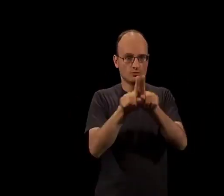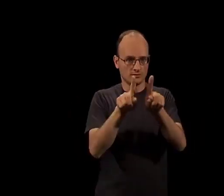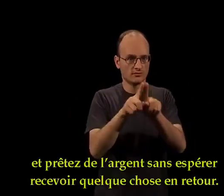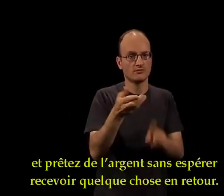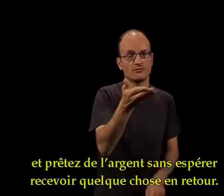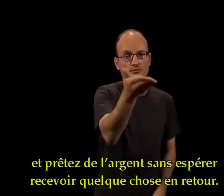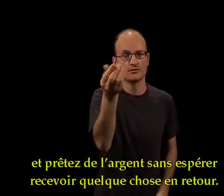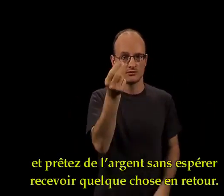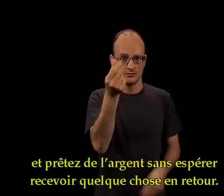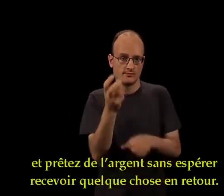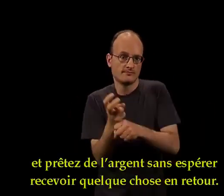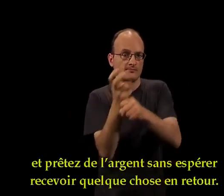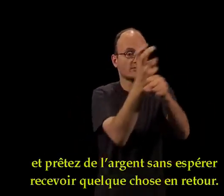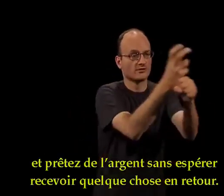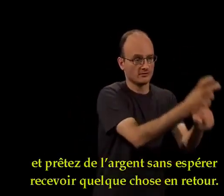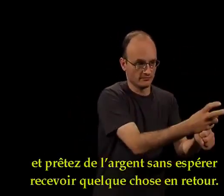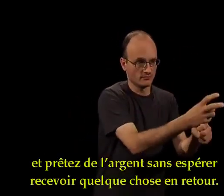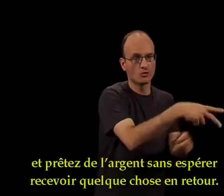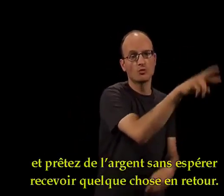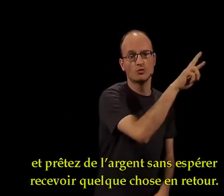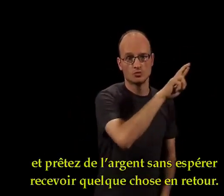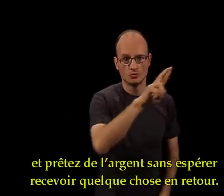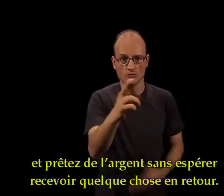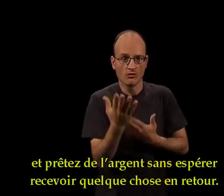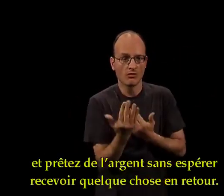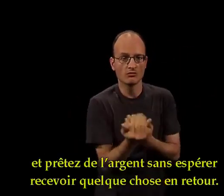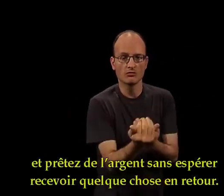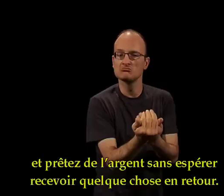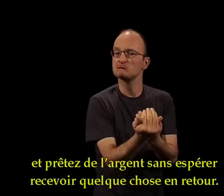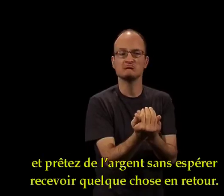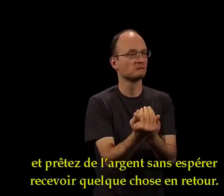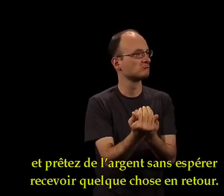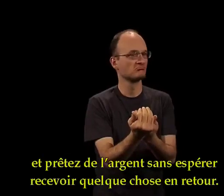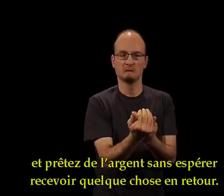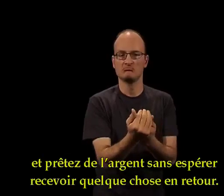et prêtez de l'argent sans espérer recevoir quelque chose en retour.